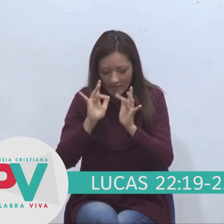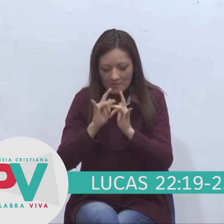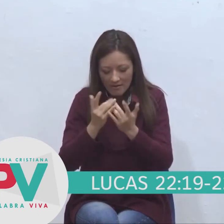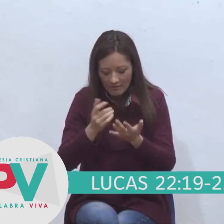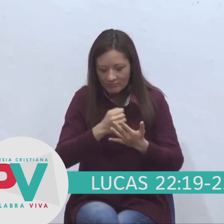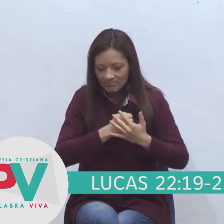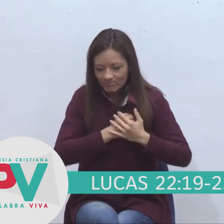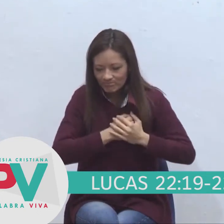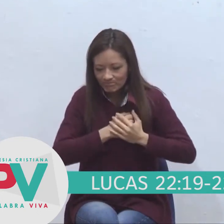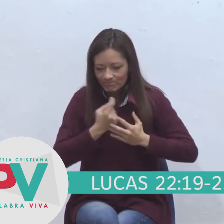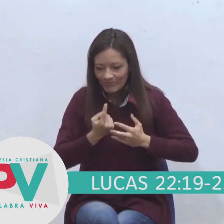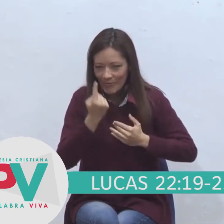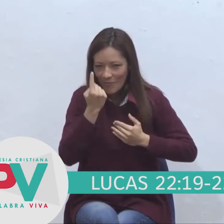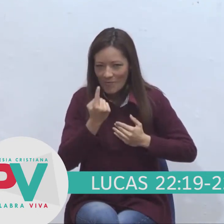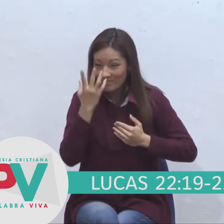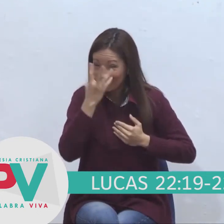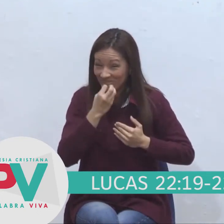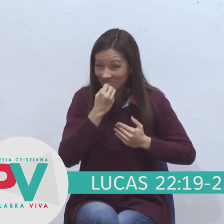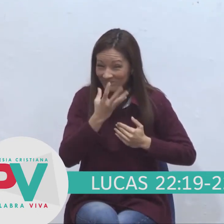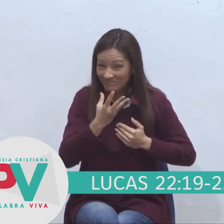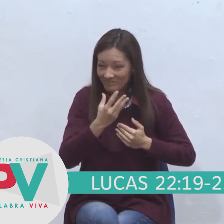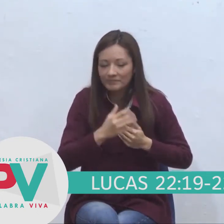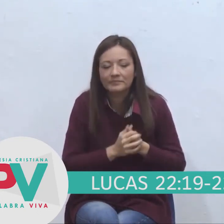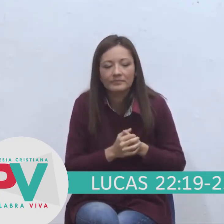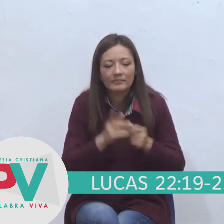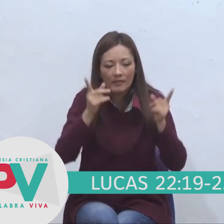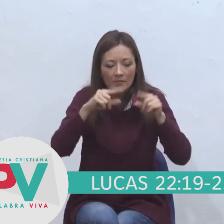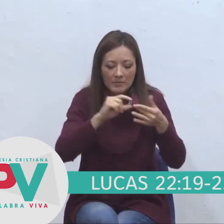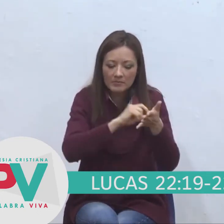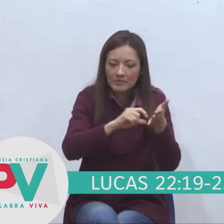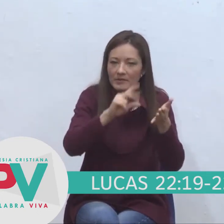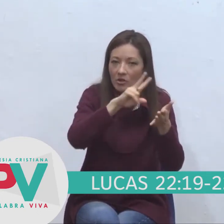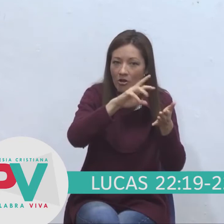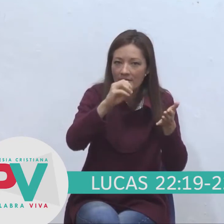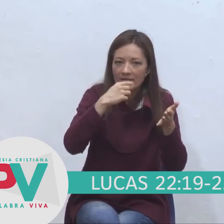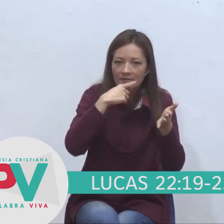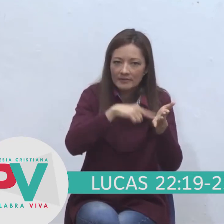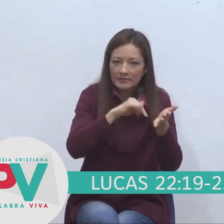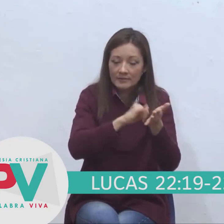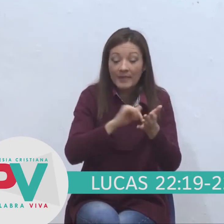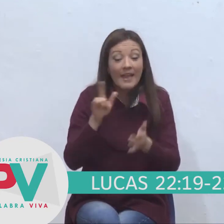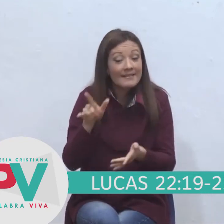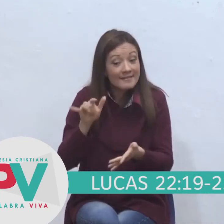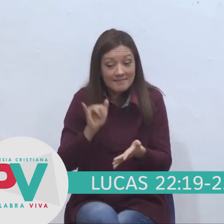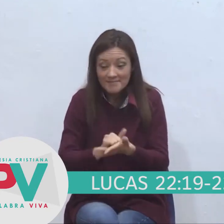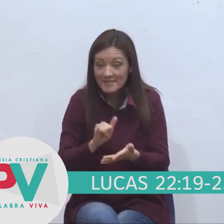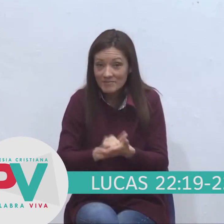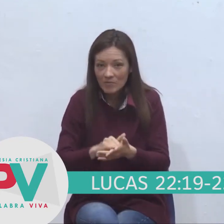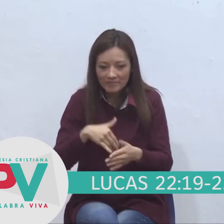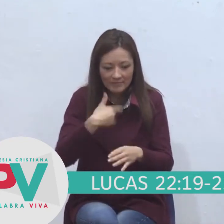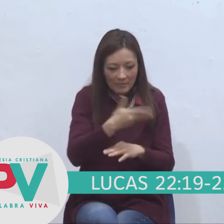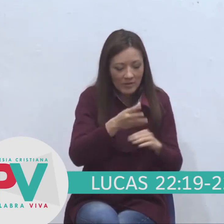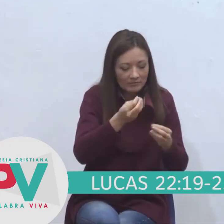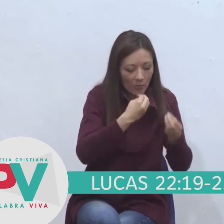uno. Bonito, ¿no? Y dice el versículo 20, de igual manera, después